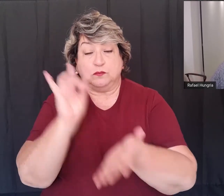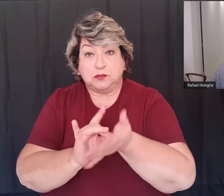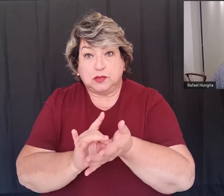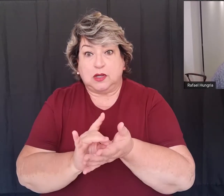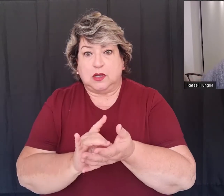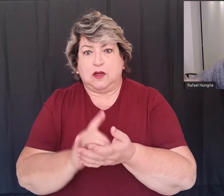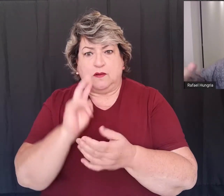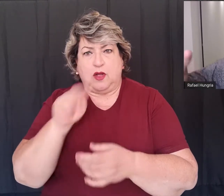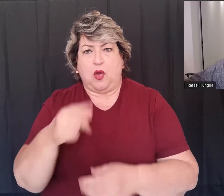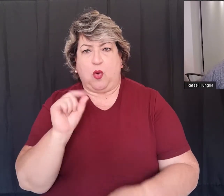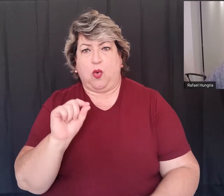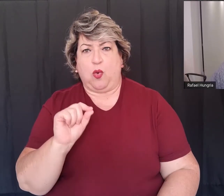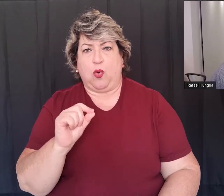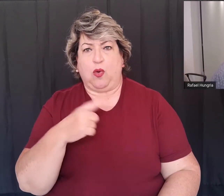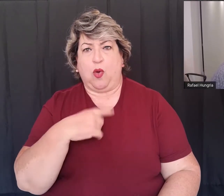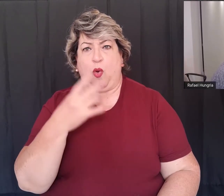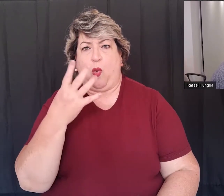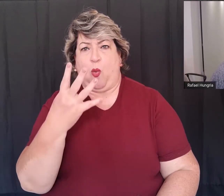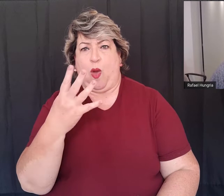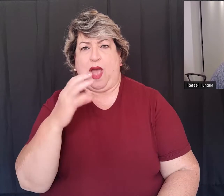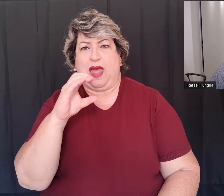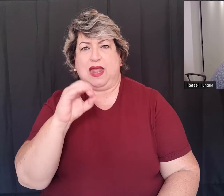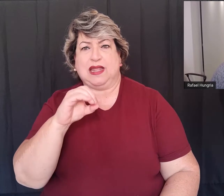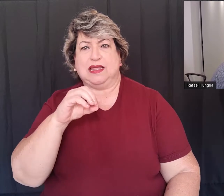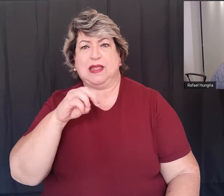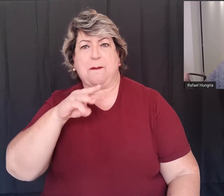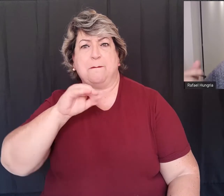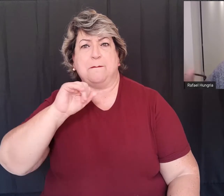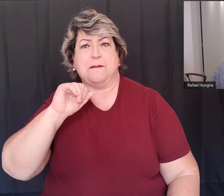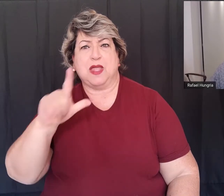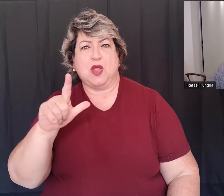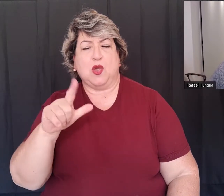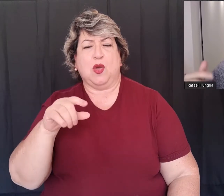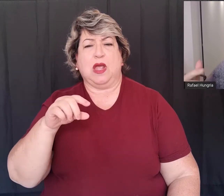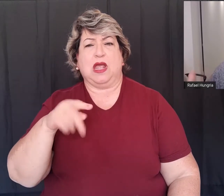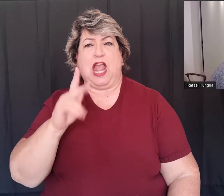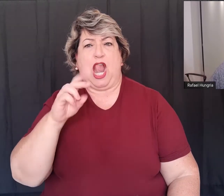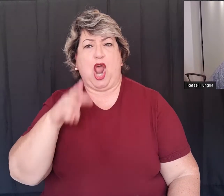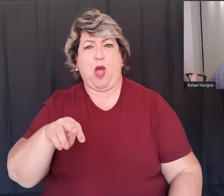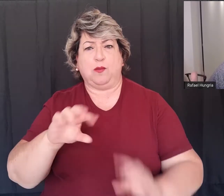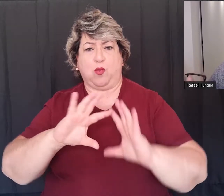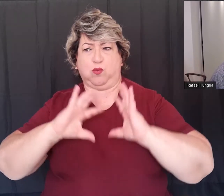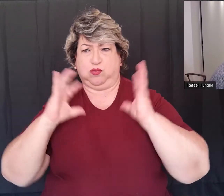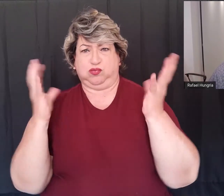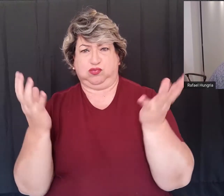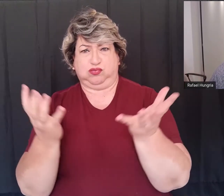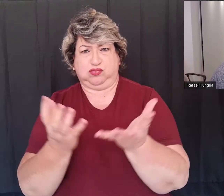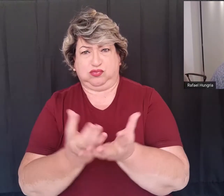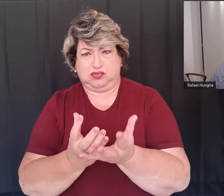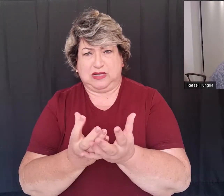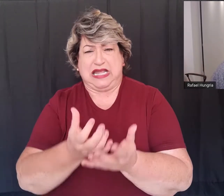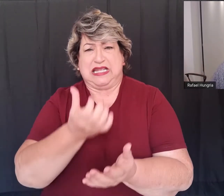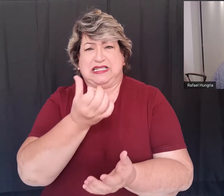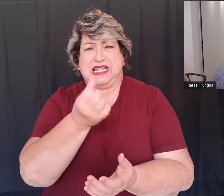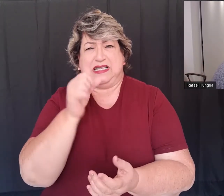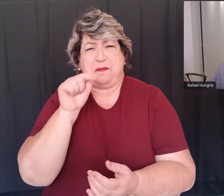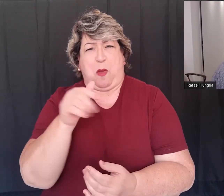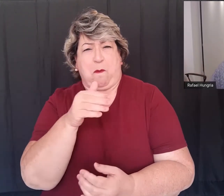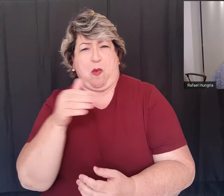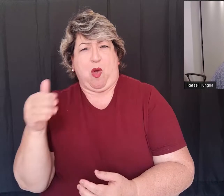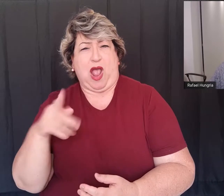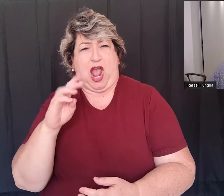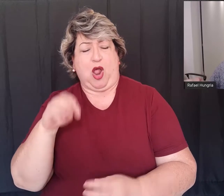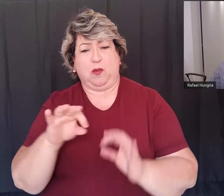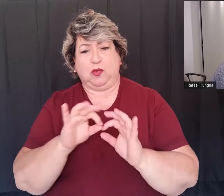Terra era um globo, com 40 mil quilômetros de circunferência, com um raio de 6.231 quilômetros, na